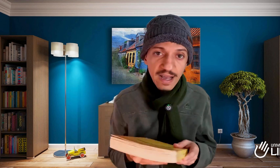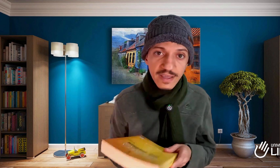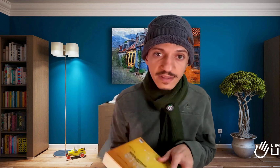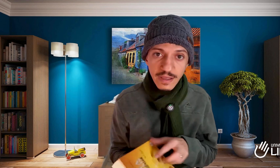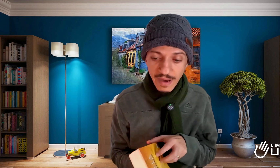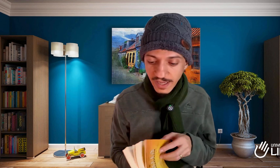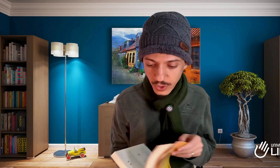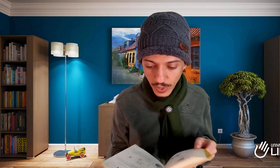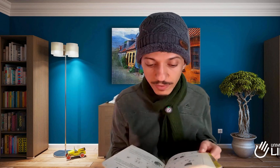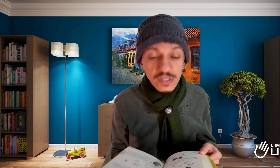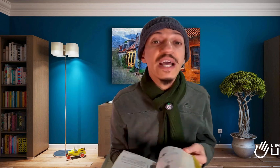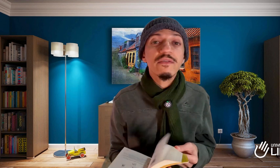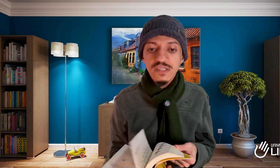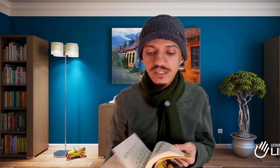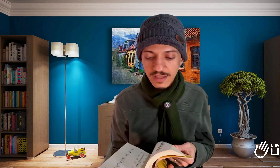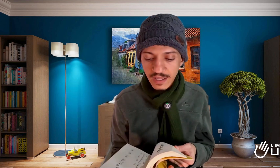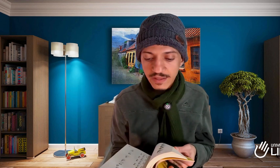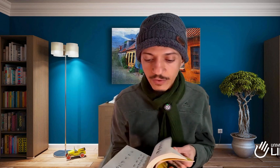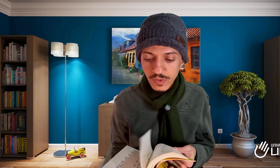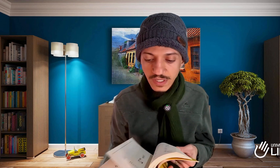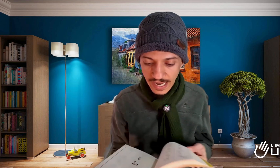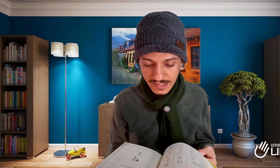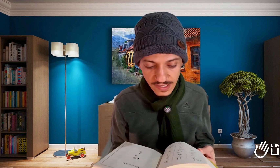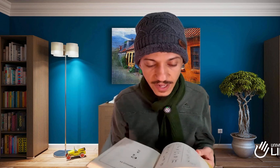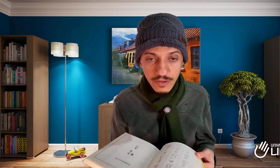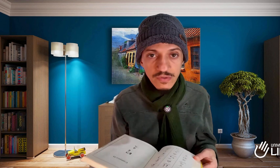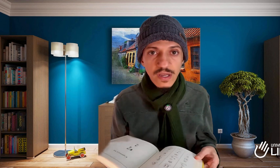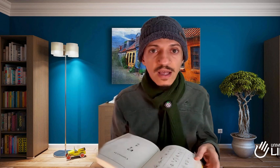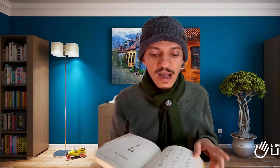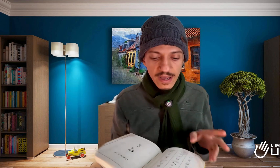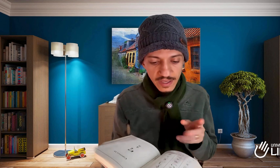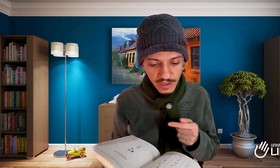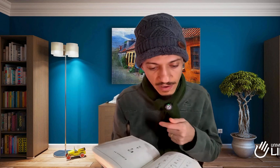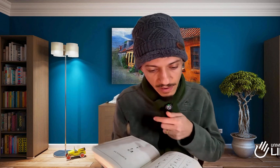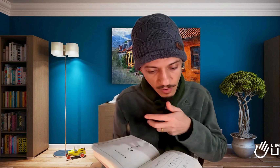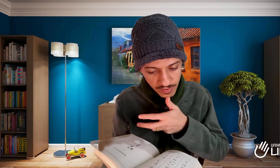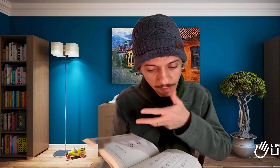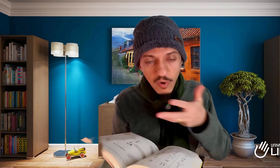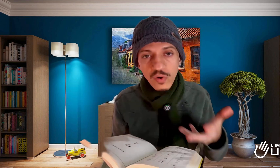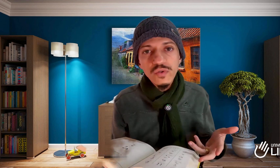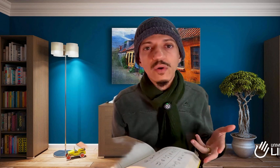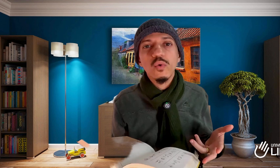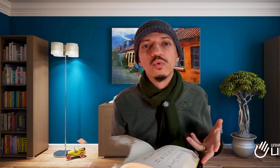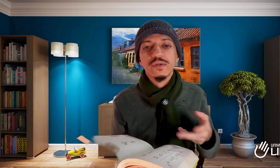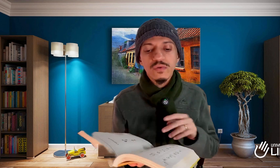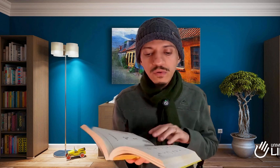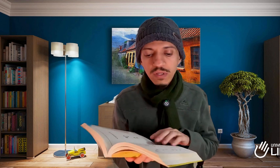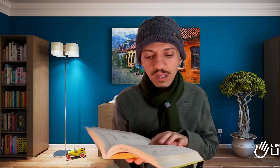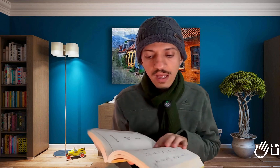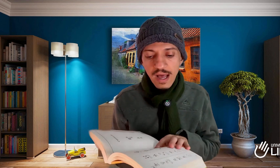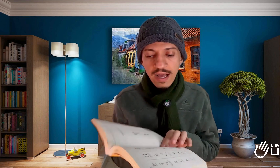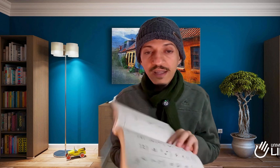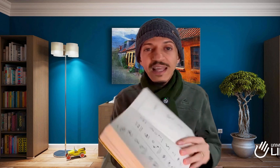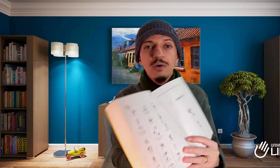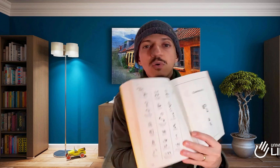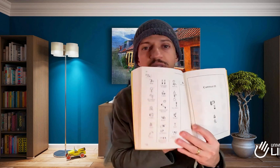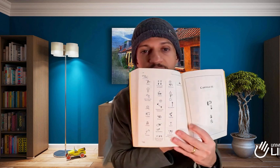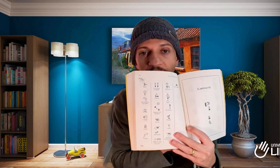tem mais de 871 sinais escritos, aqui eu demonstro a cultura surda, aqui tem glossários